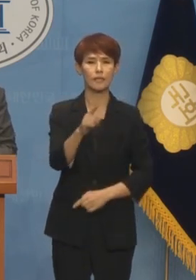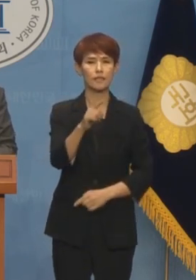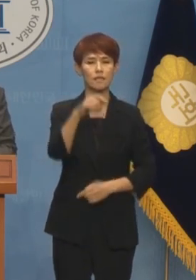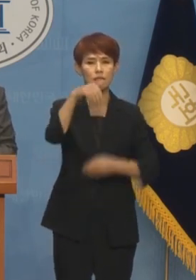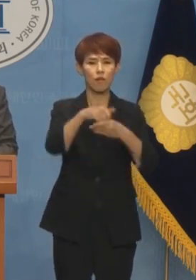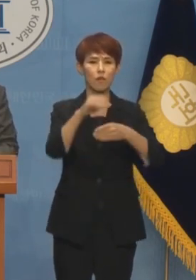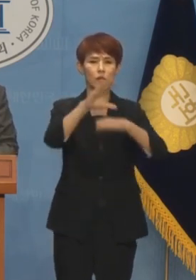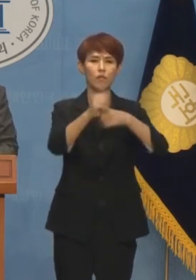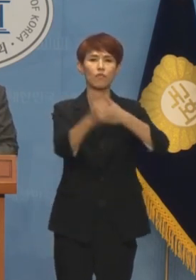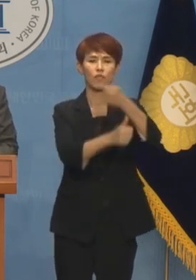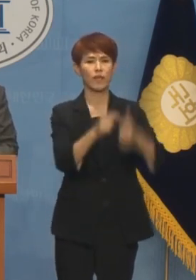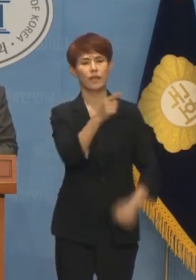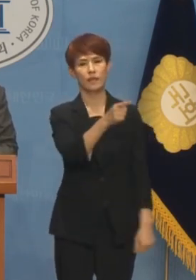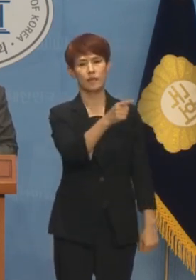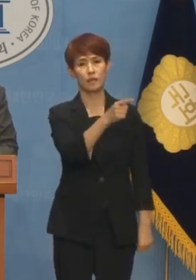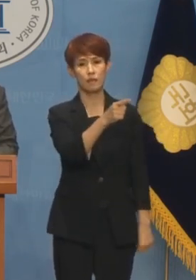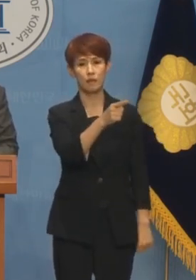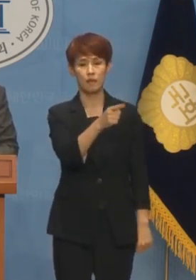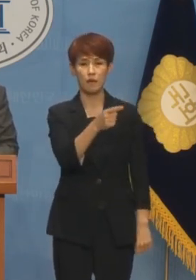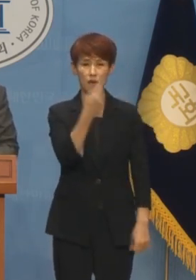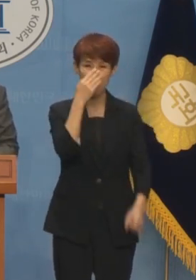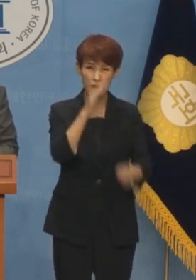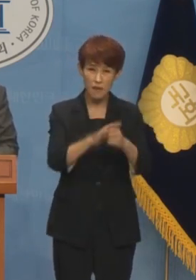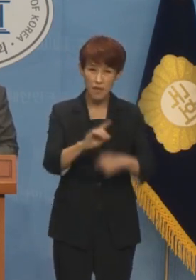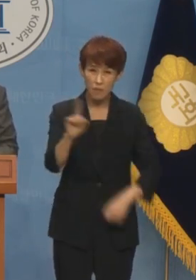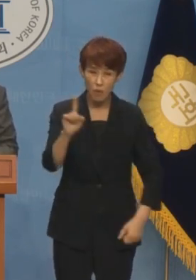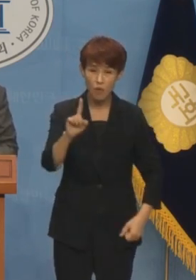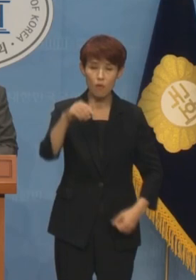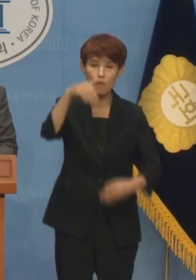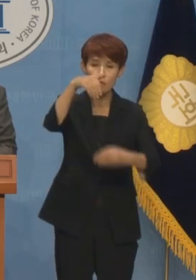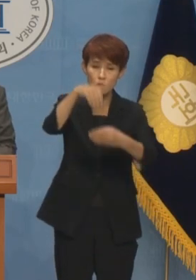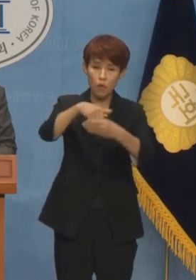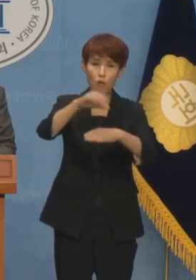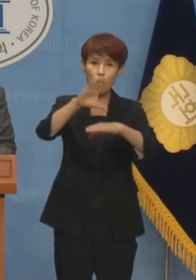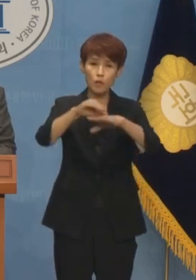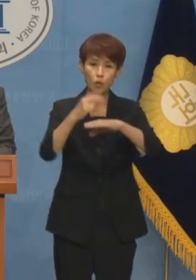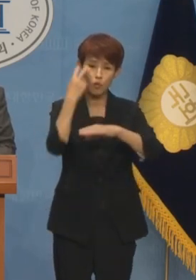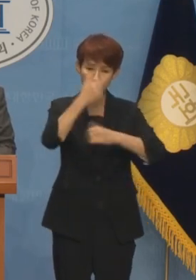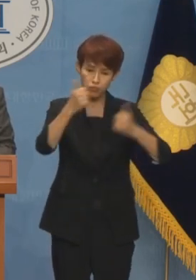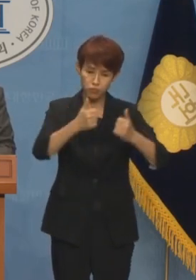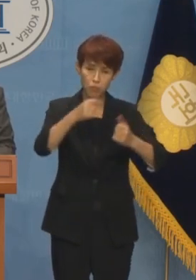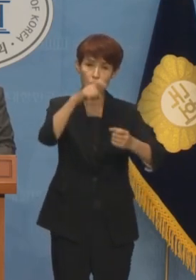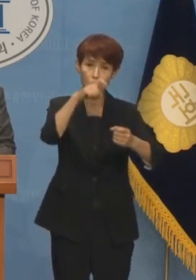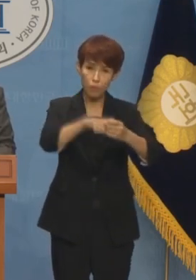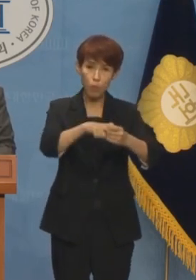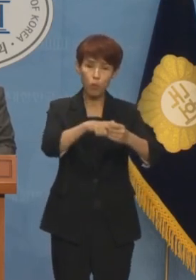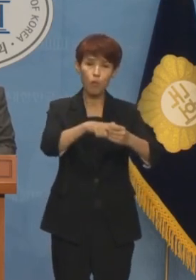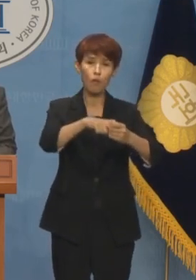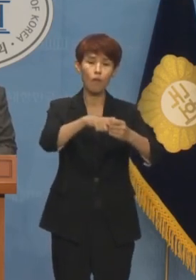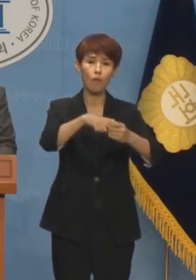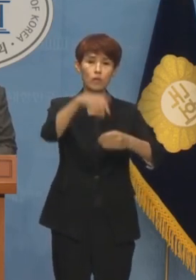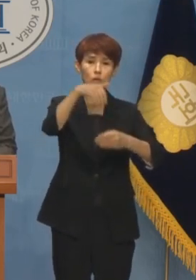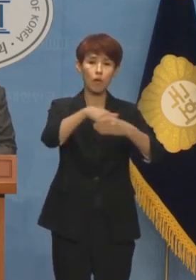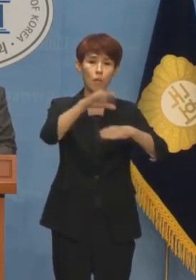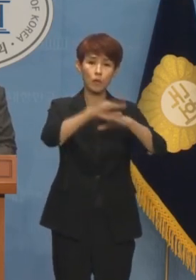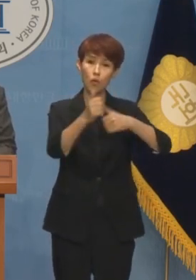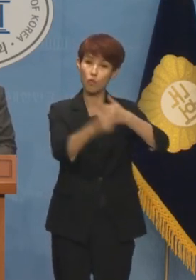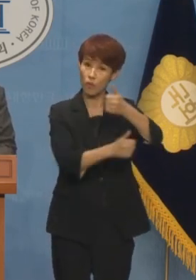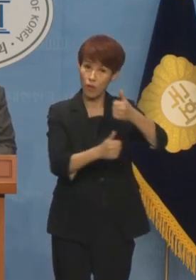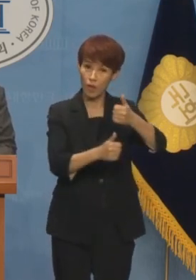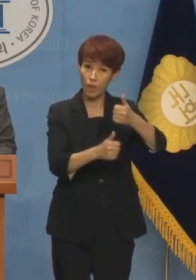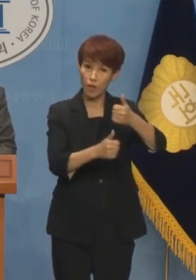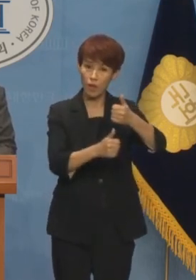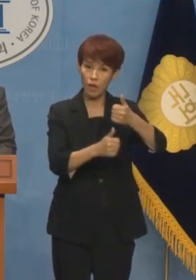선방위입니다. 무엇보다 황당한 건 선거방송을 심의하기 위해 존재하는 선방위가